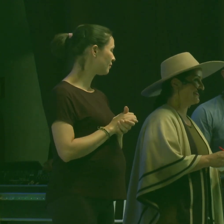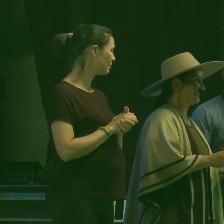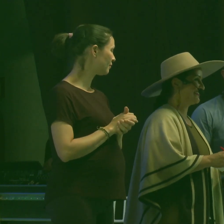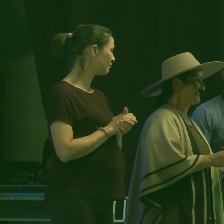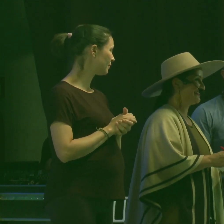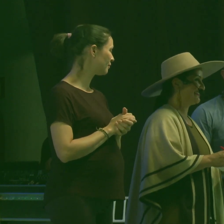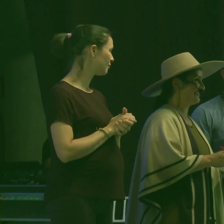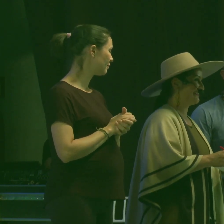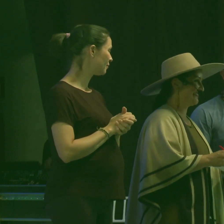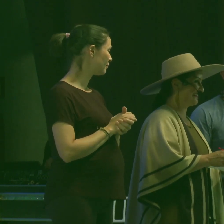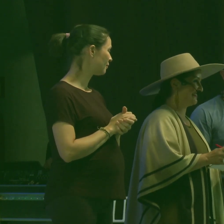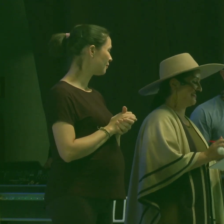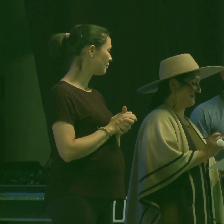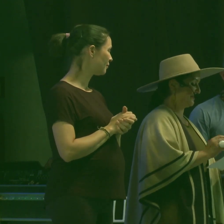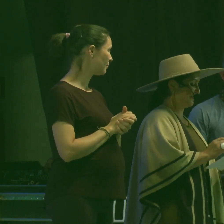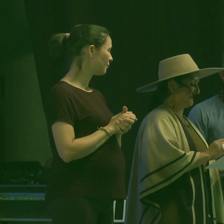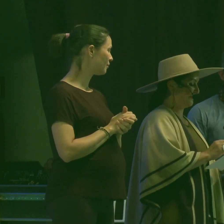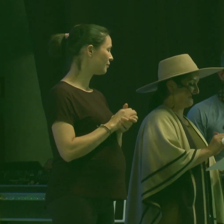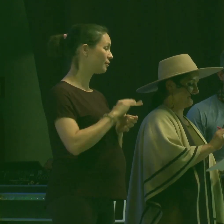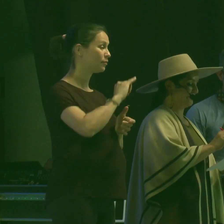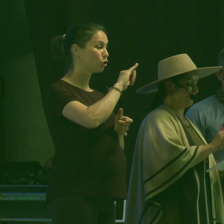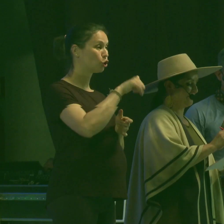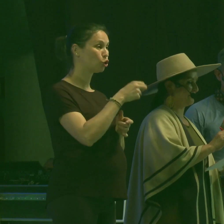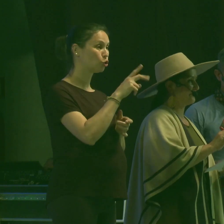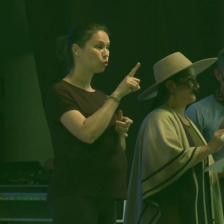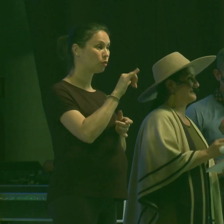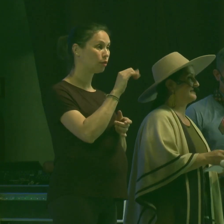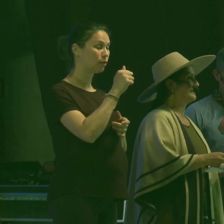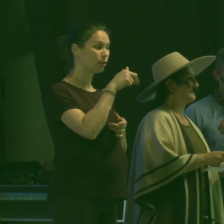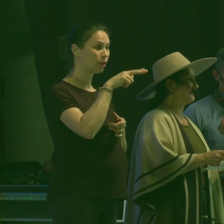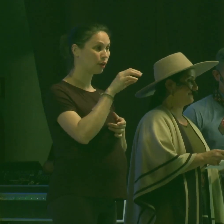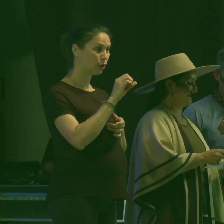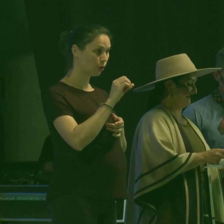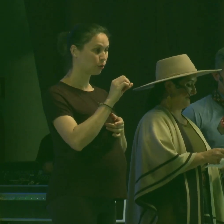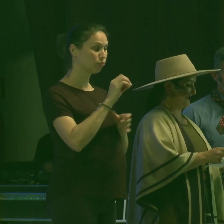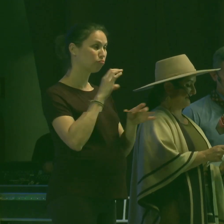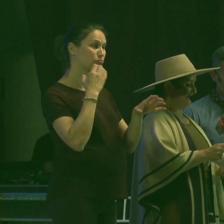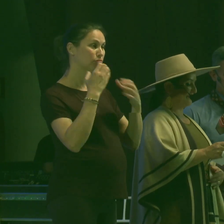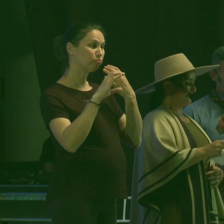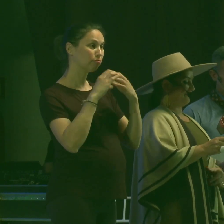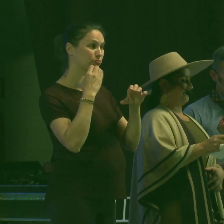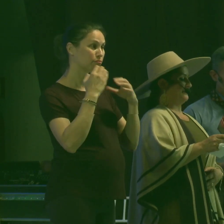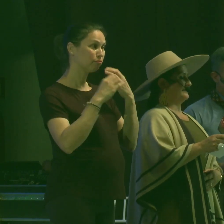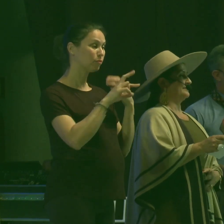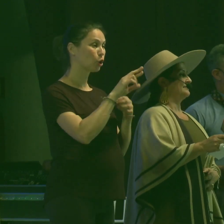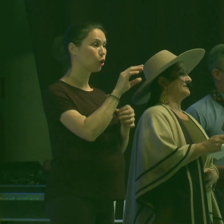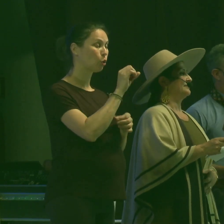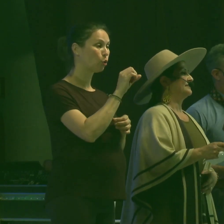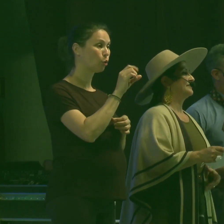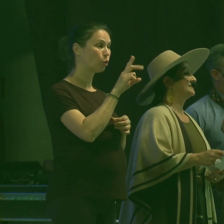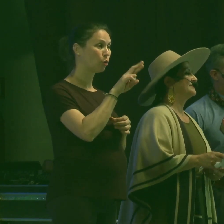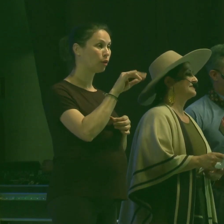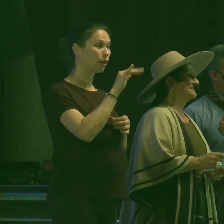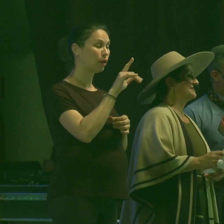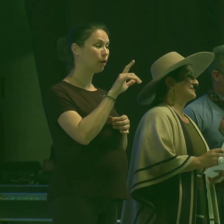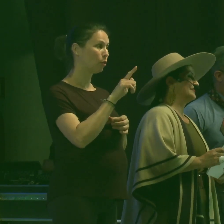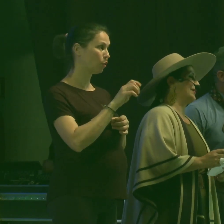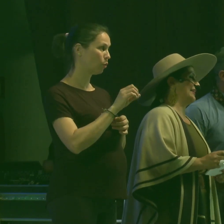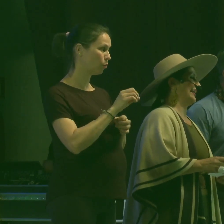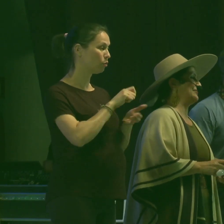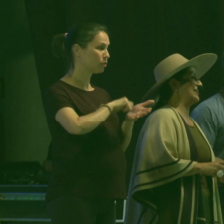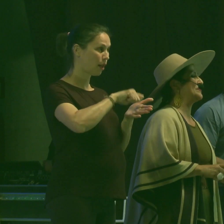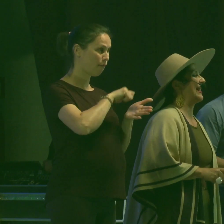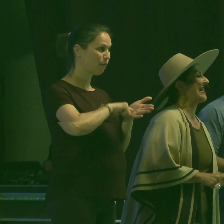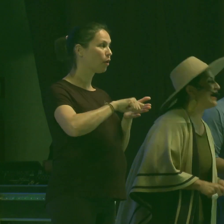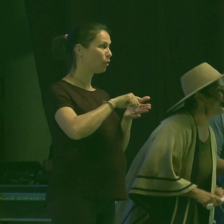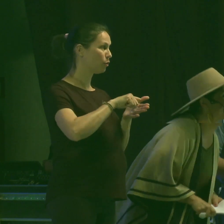Olha aí, Juliano Moreno foi intérprete, a letra do Rodrigo Bauer e a música do Felipe Goulart. Olha